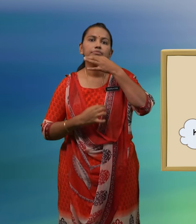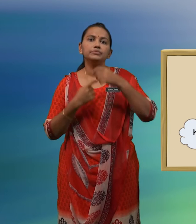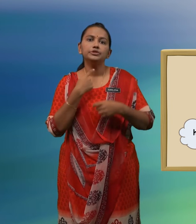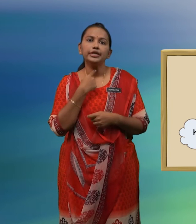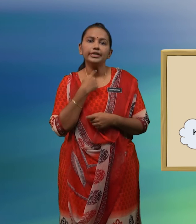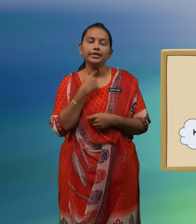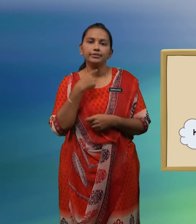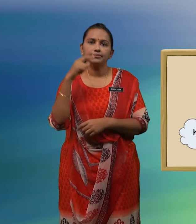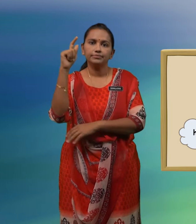trakea.